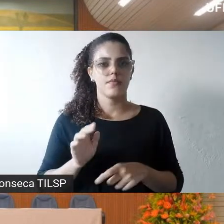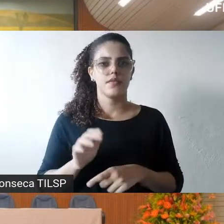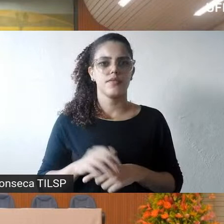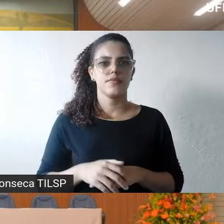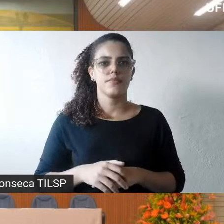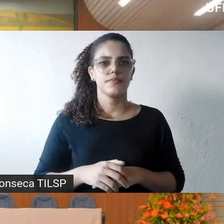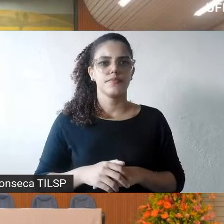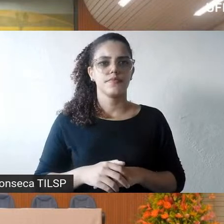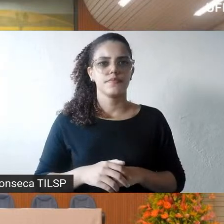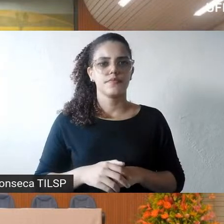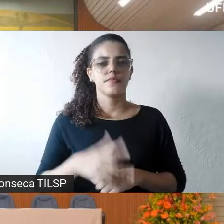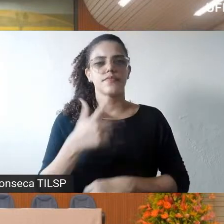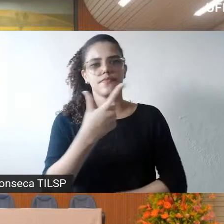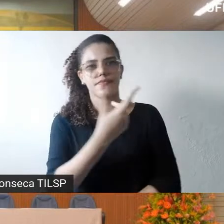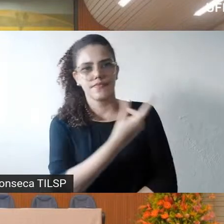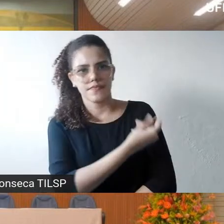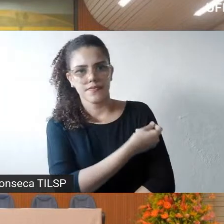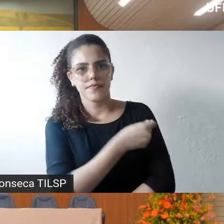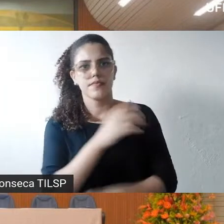Vacina para todos.